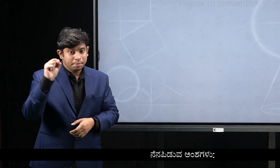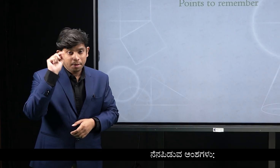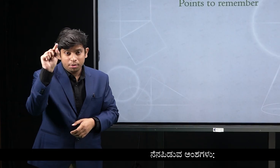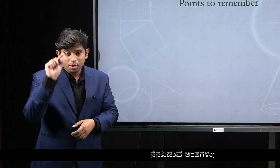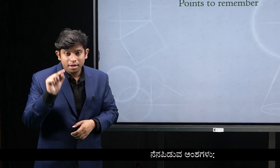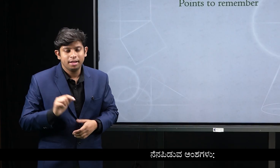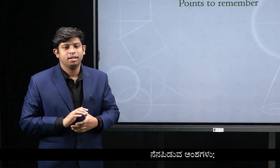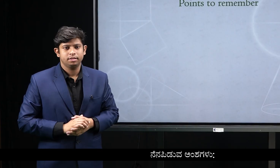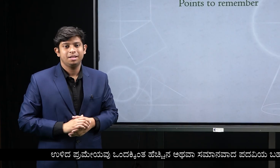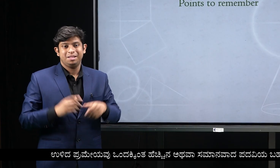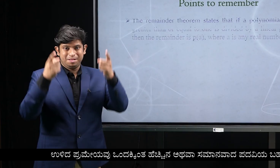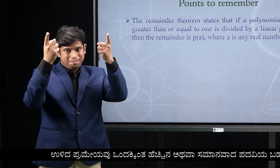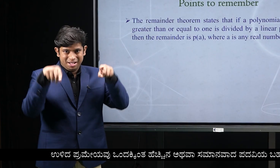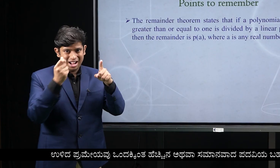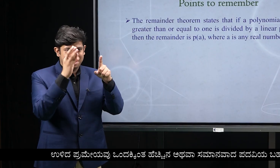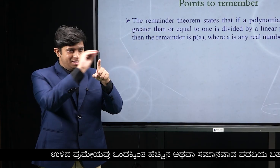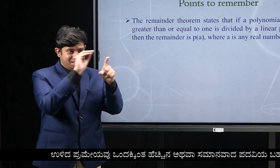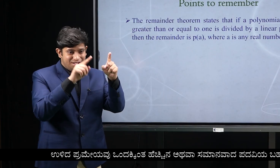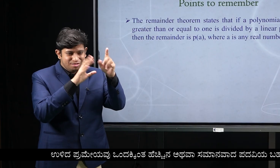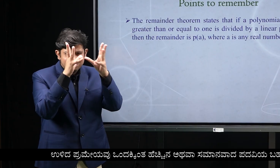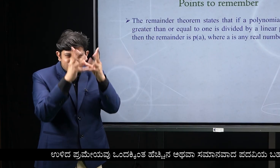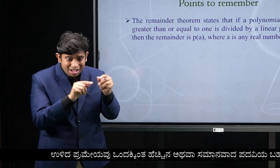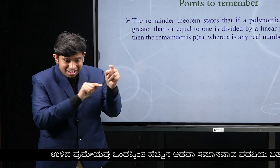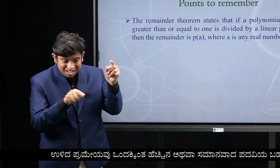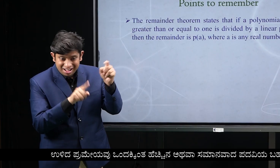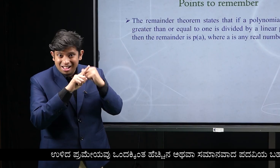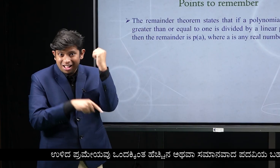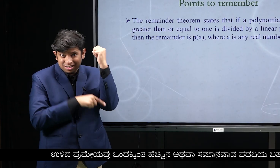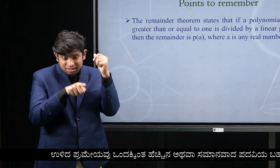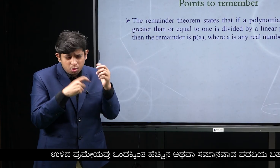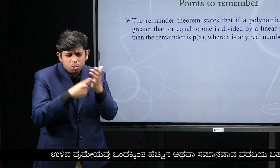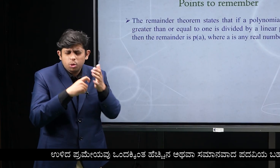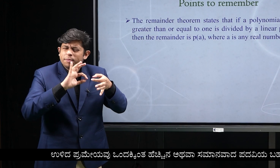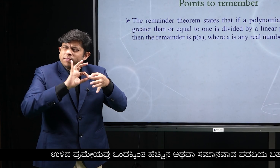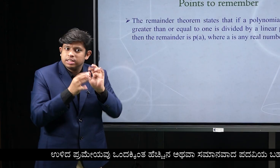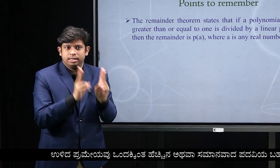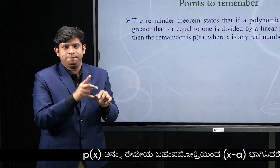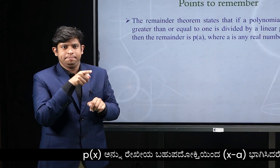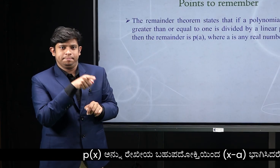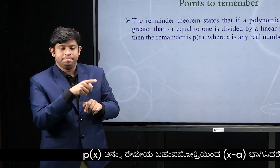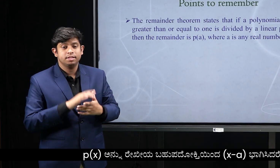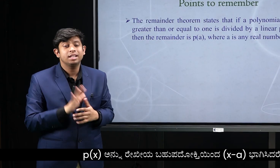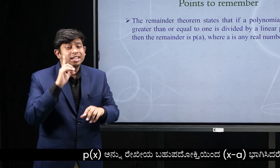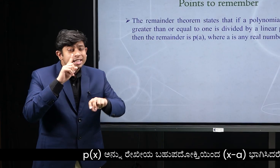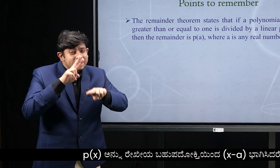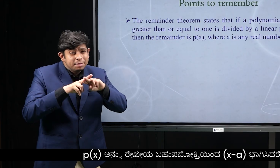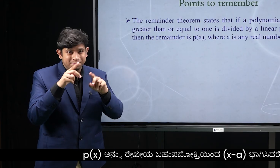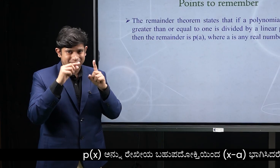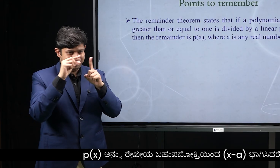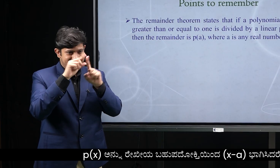ನೆನಪಿಡುವ ಅಂಶಗಳು ಉಳಿದ ಪ್ರಮೇಯವು ಒಂದಕ್ಕಿಂತ ಹೆಚ್ಚಿನ ಅಥವಾ ಸಮಾನವಾದ ಪದವಿಯ ಬಹುಪದೋಕ್ತಿ p of x ಅನ್ನ ರೇಖೀಯ